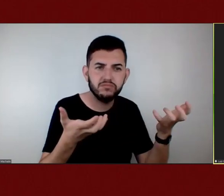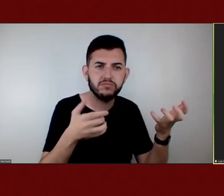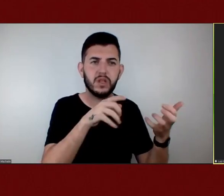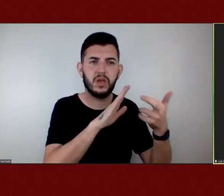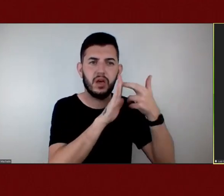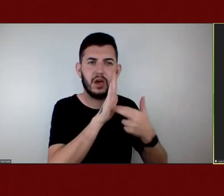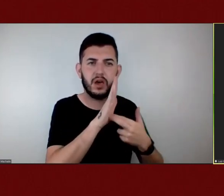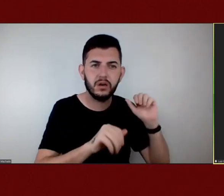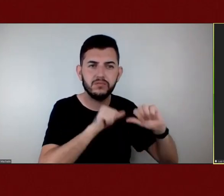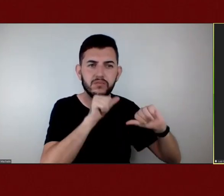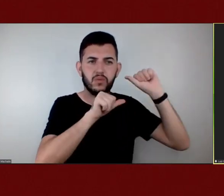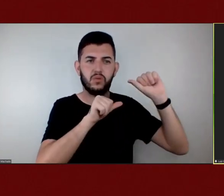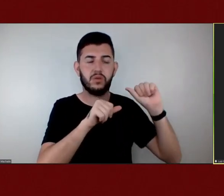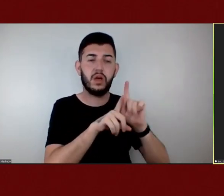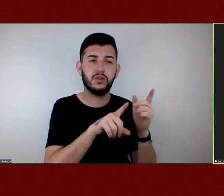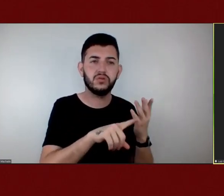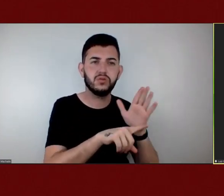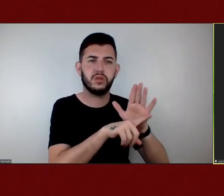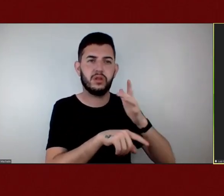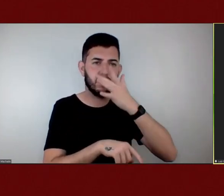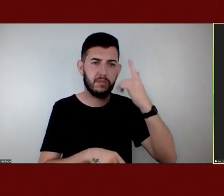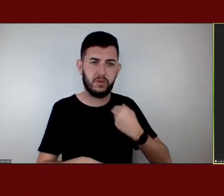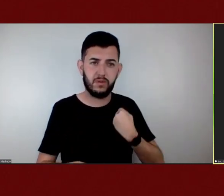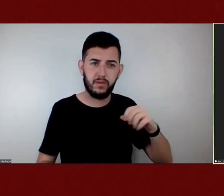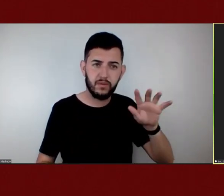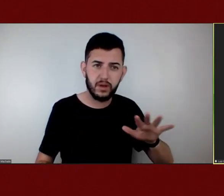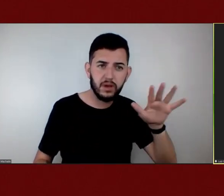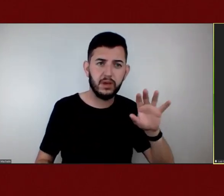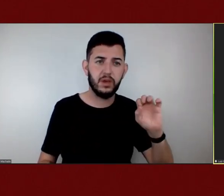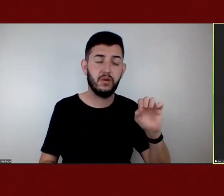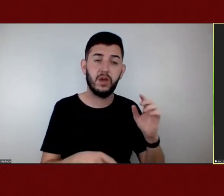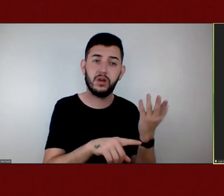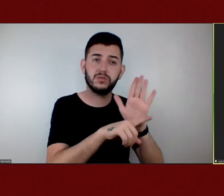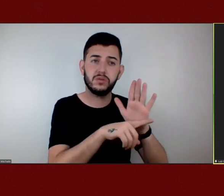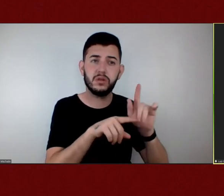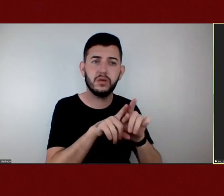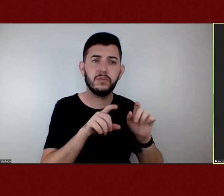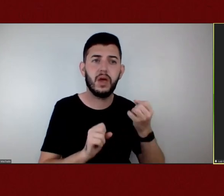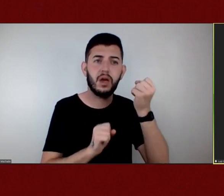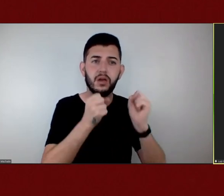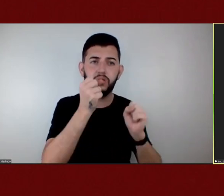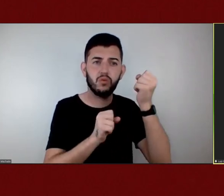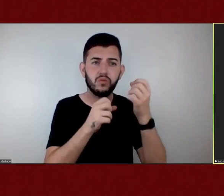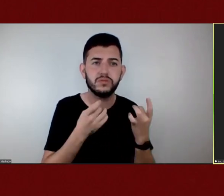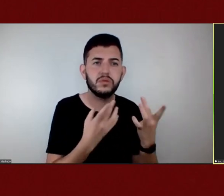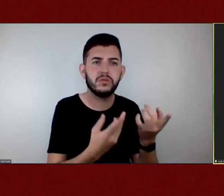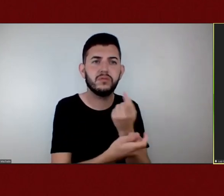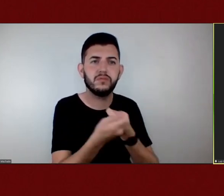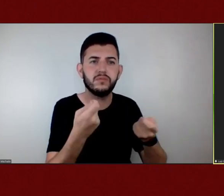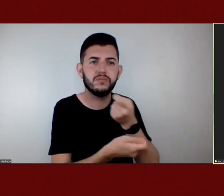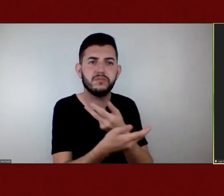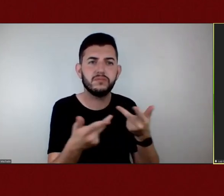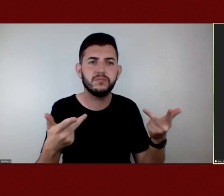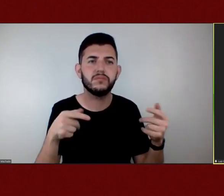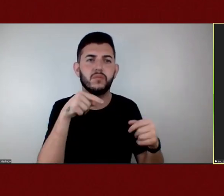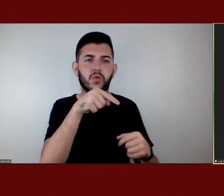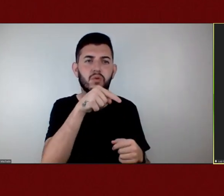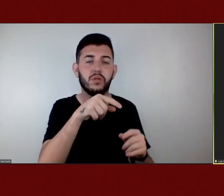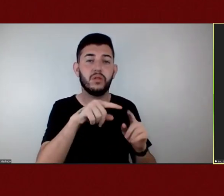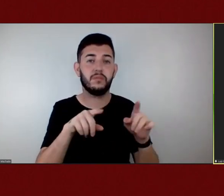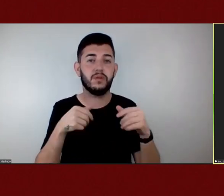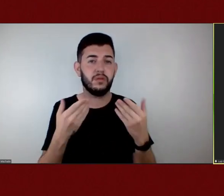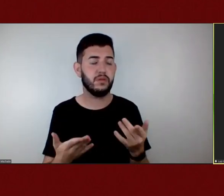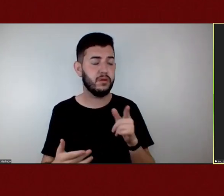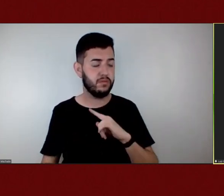popular para a própria indústria doméstica. Mas, sem justificar o que quer que seja, o seu nível